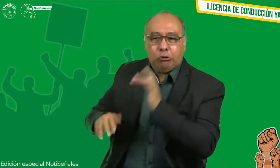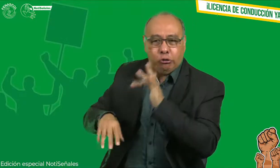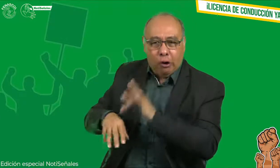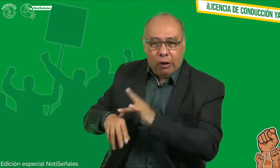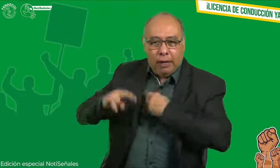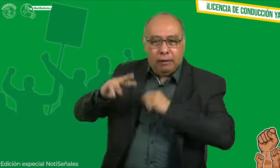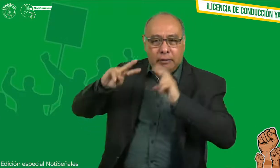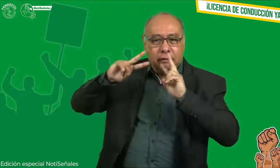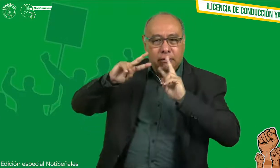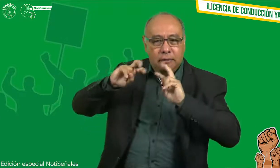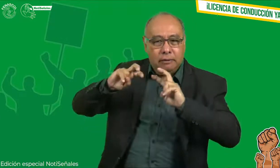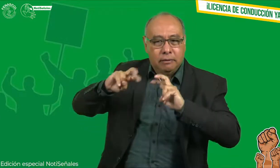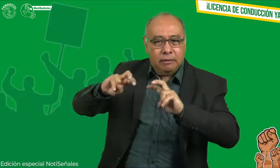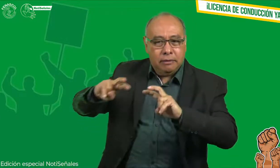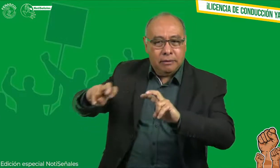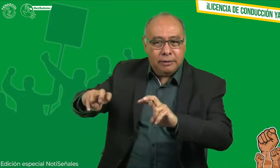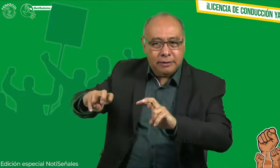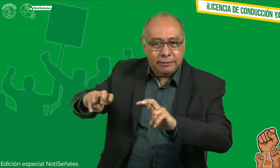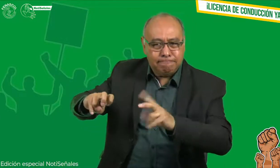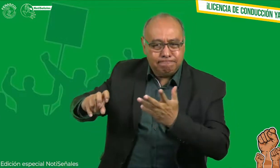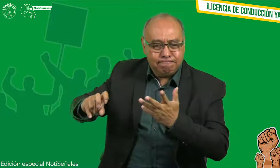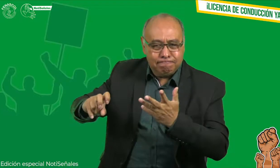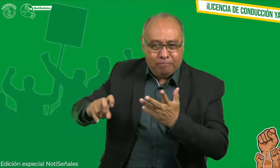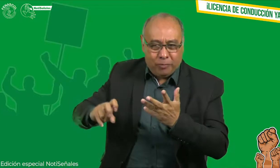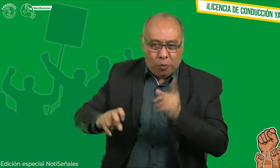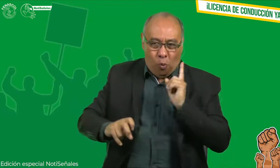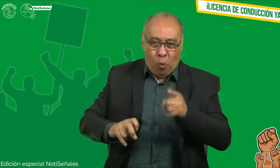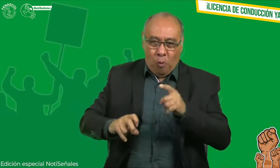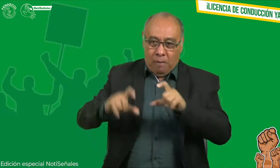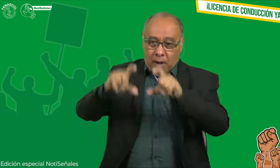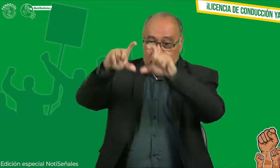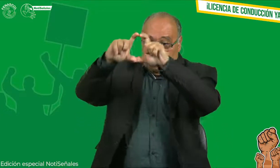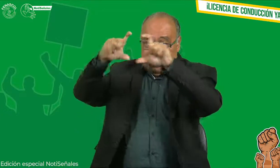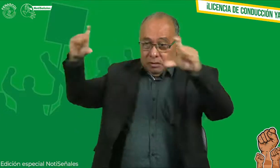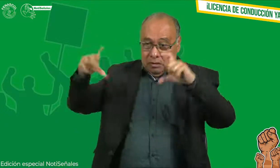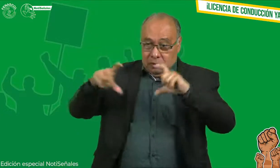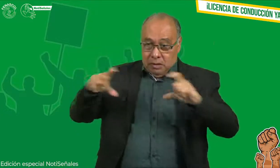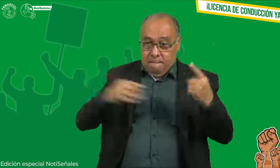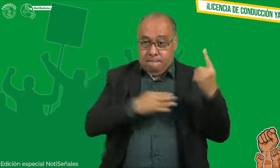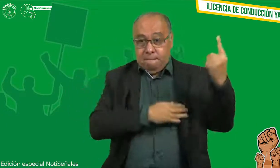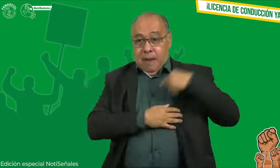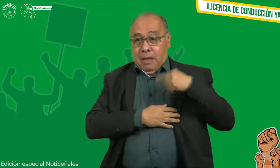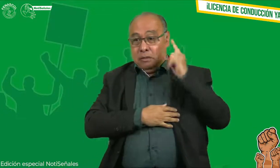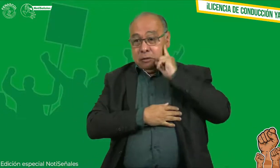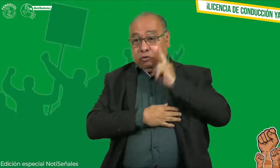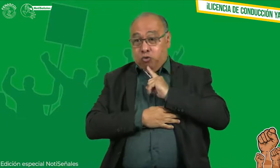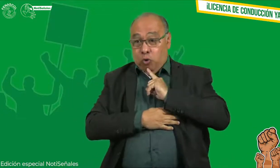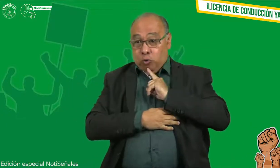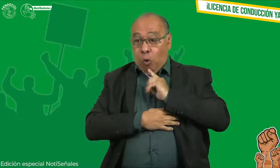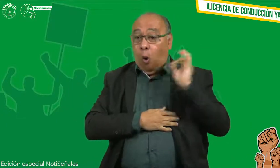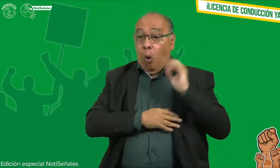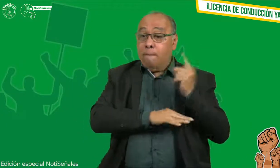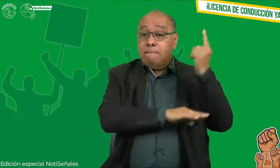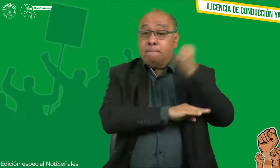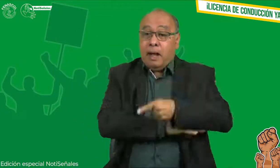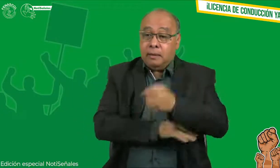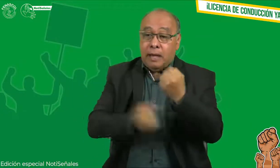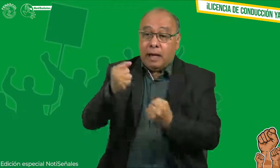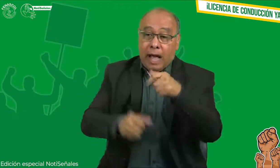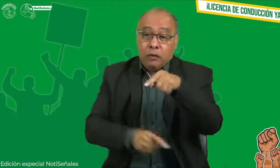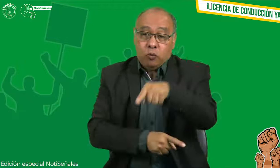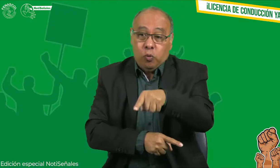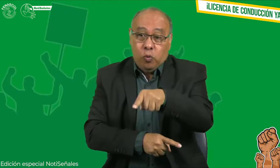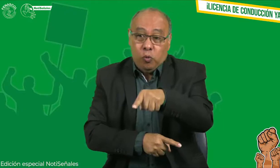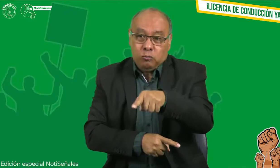yo cuando le digo que este automóvil no es mío? Hay que entrar a verificar este punto también. Porque la